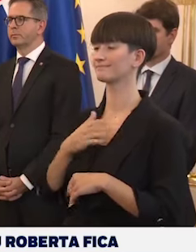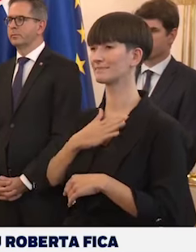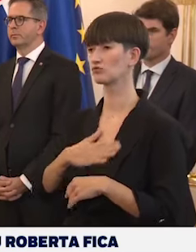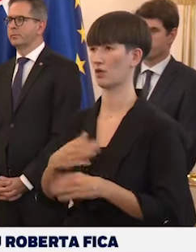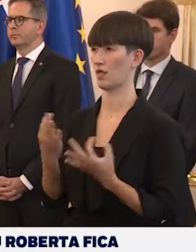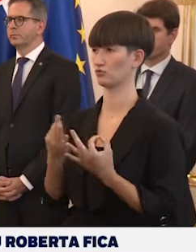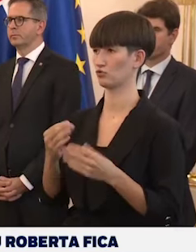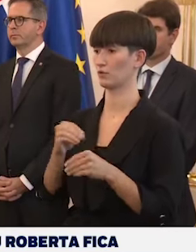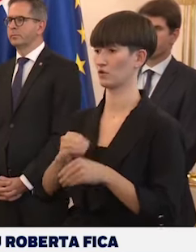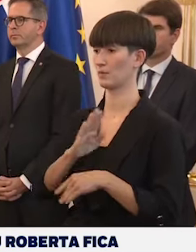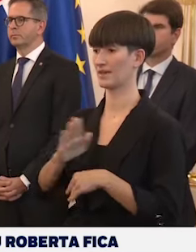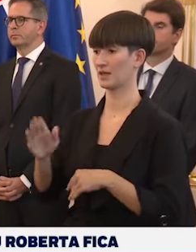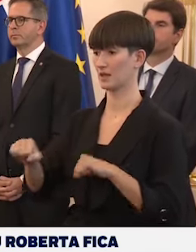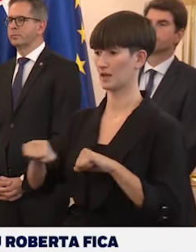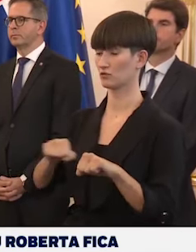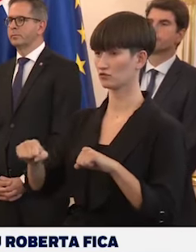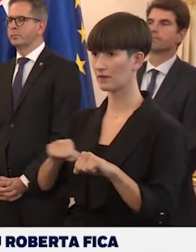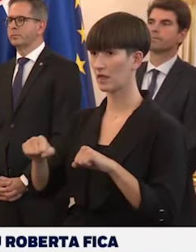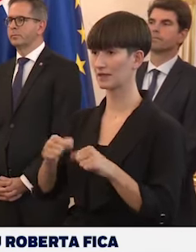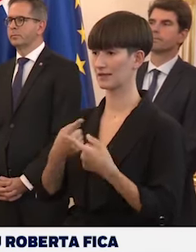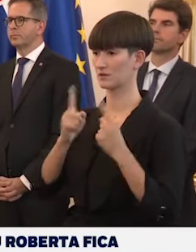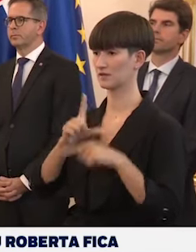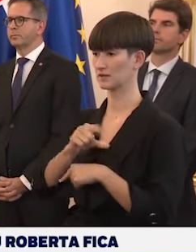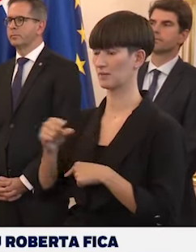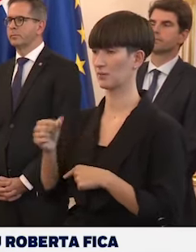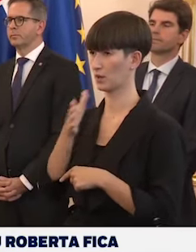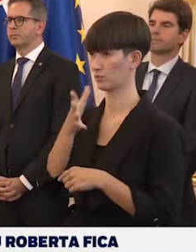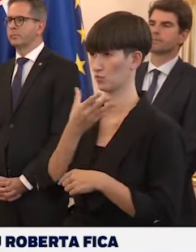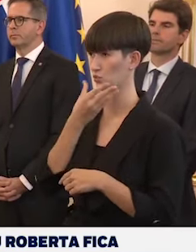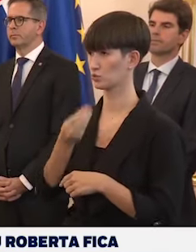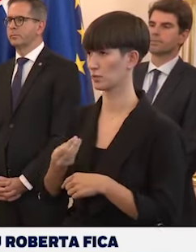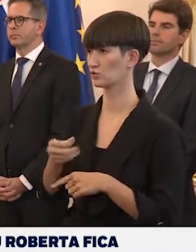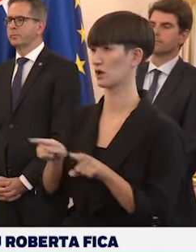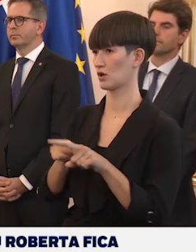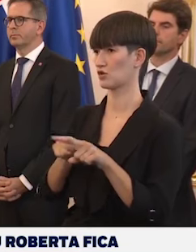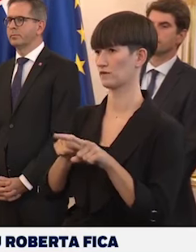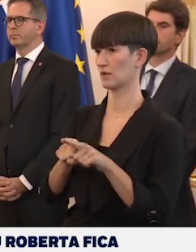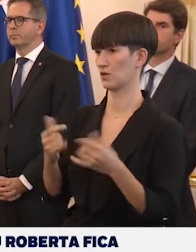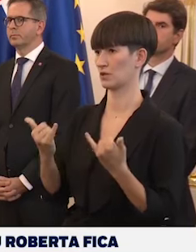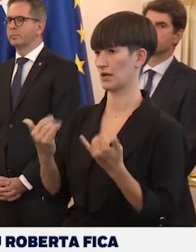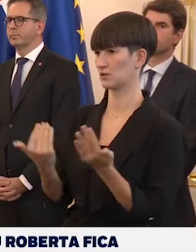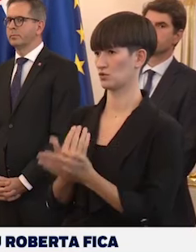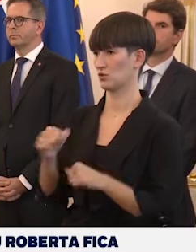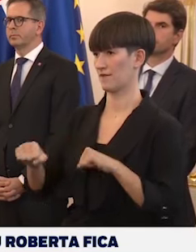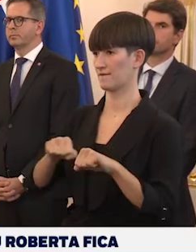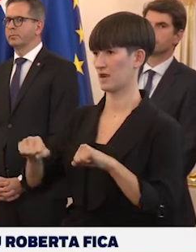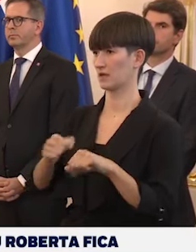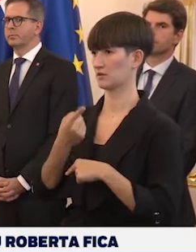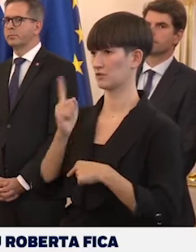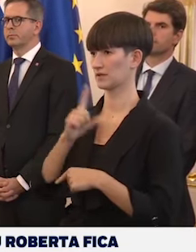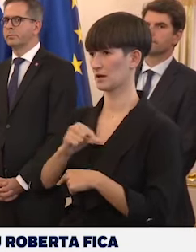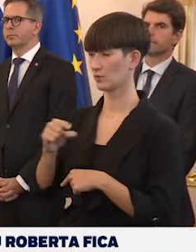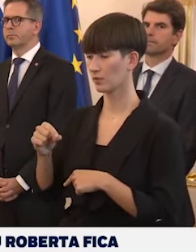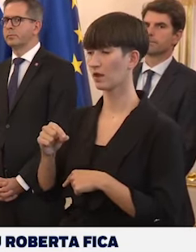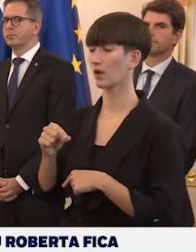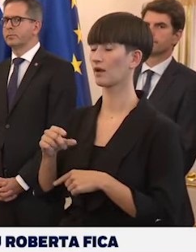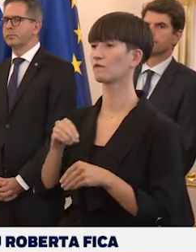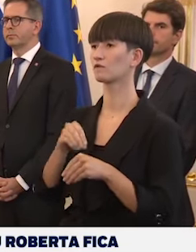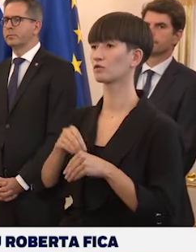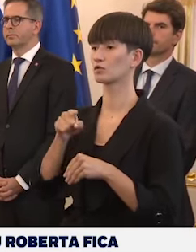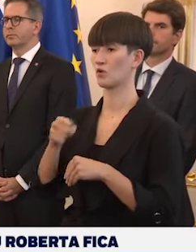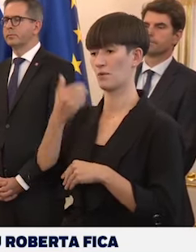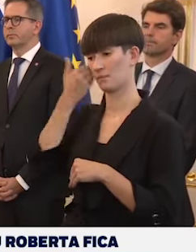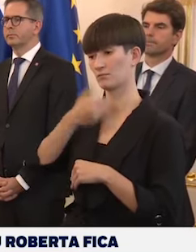vláda našej krajiny, aj tá vaša, bola úspešná. Lebo vtedy bude prospešná ľuďom a celej krajine.